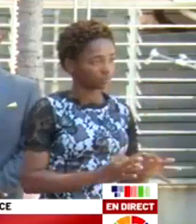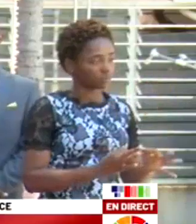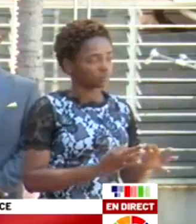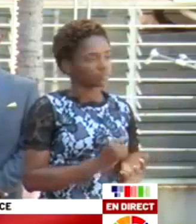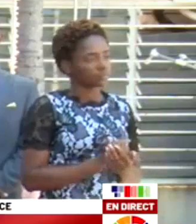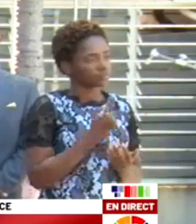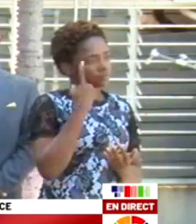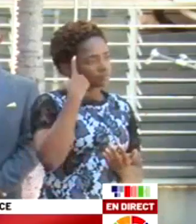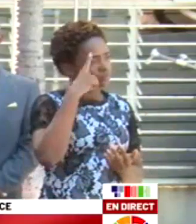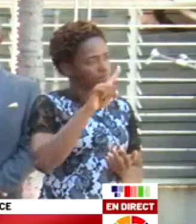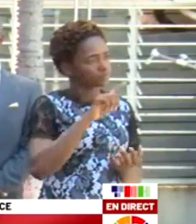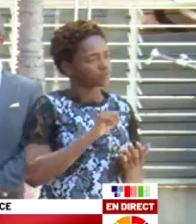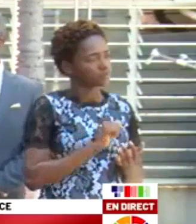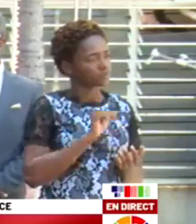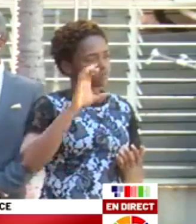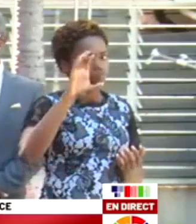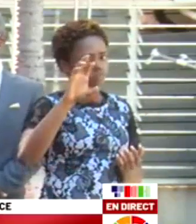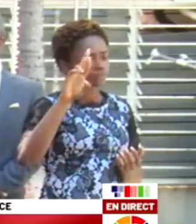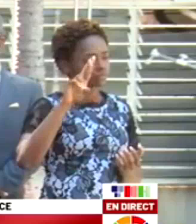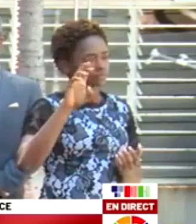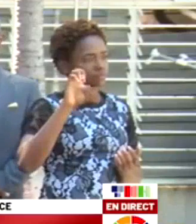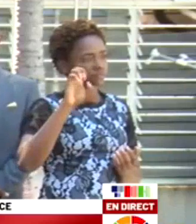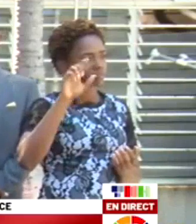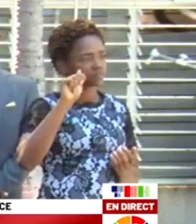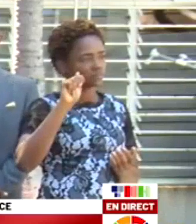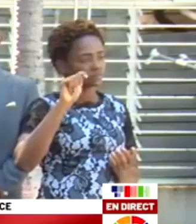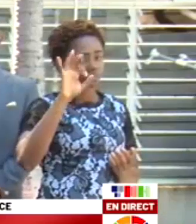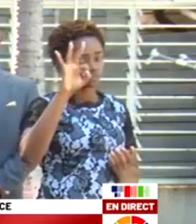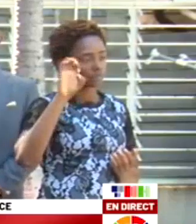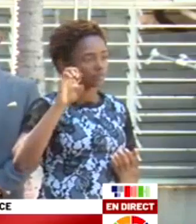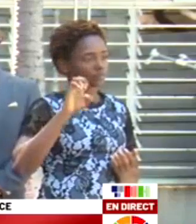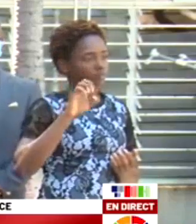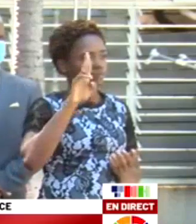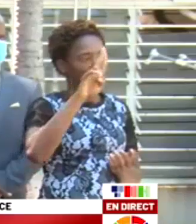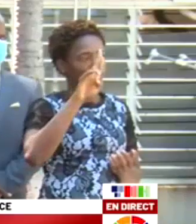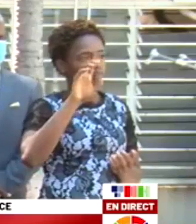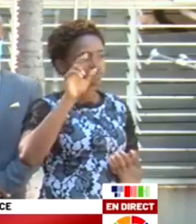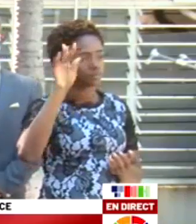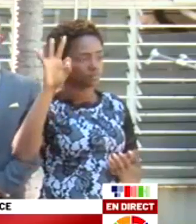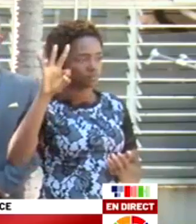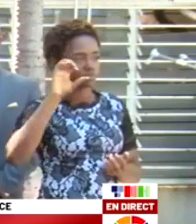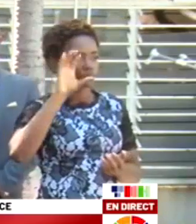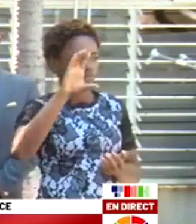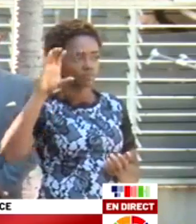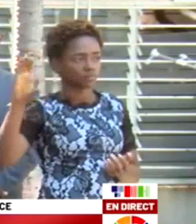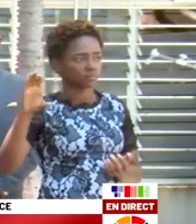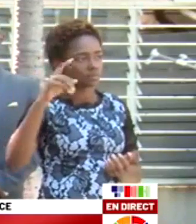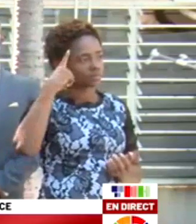Pour que UCREF, ULCC, ministère des Finances, Banque République d'Haïti, tout le monde